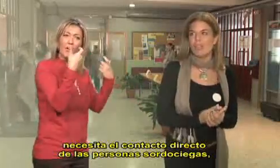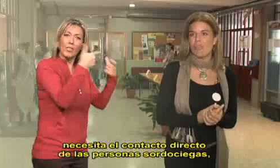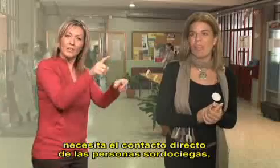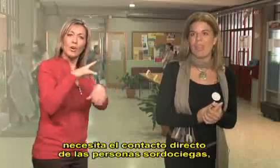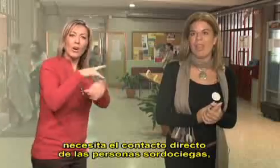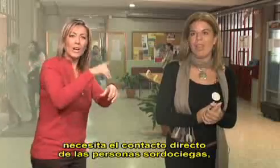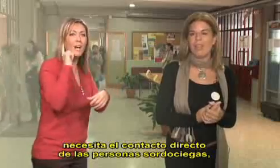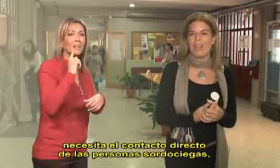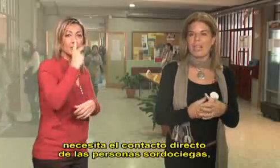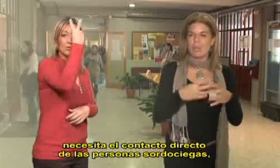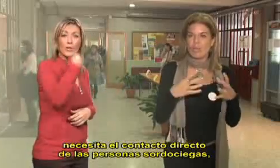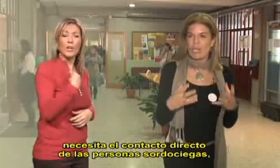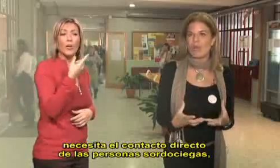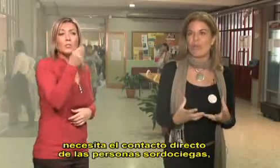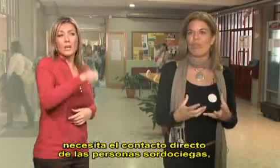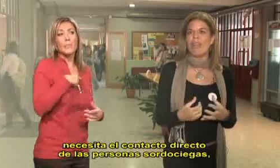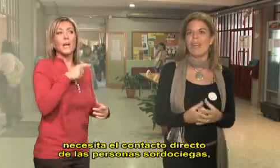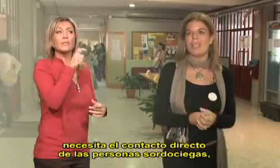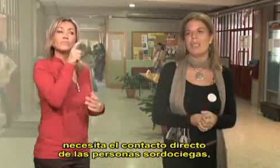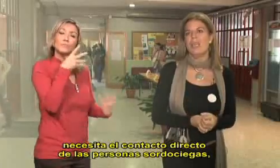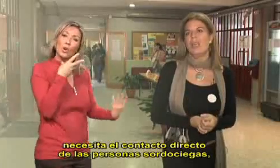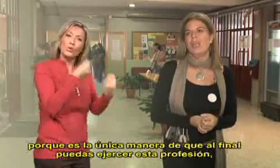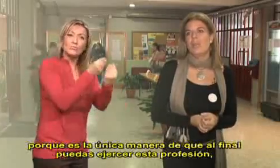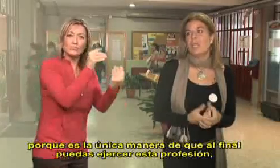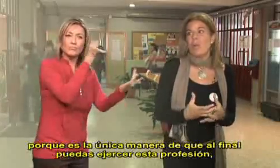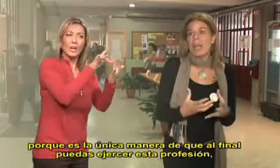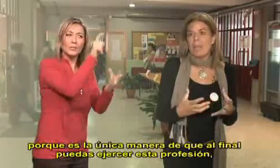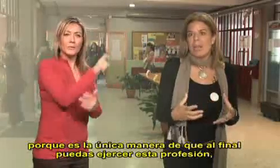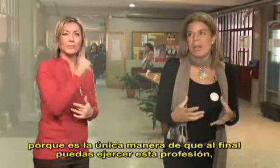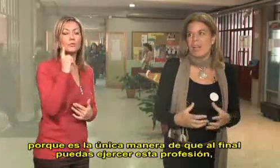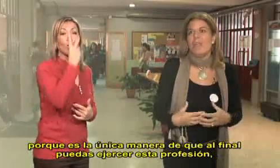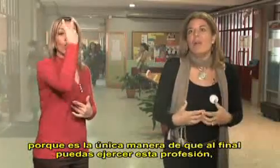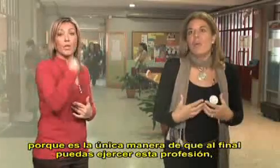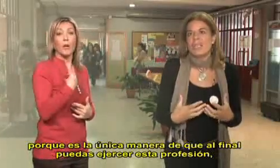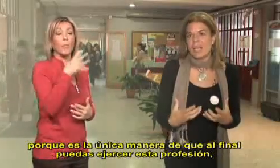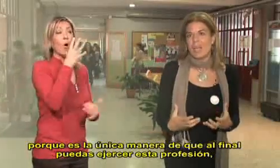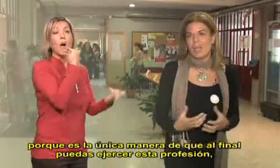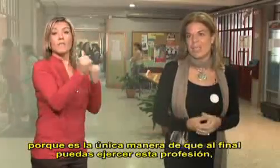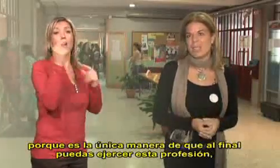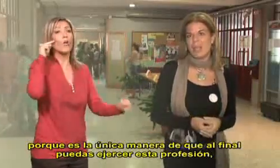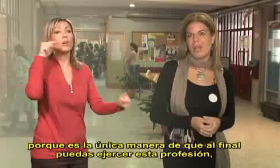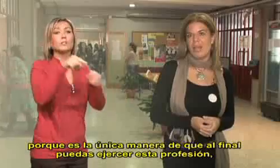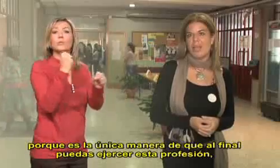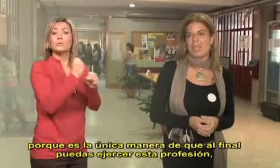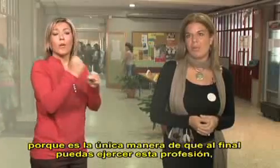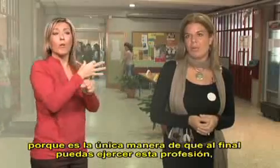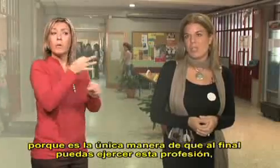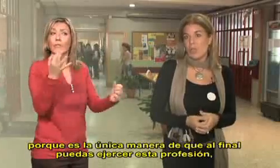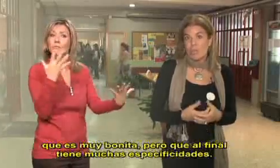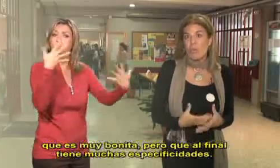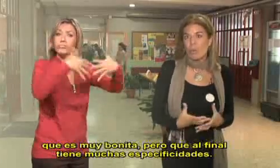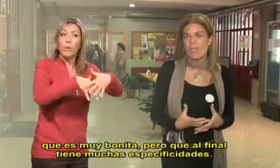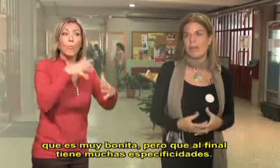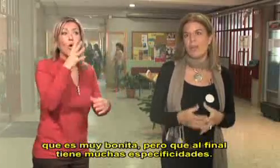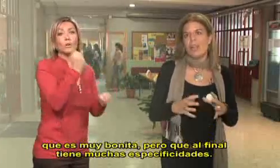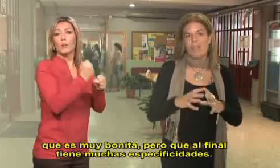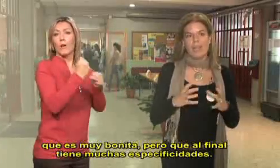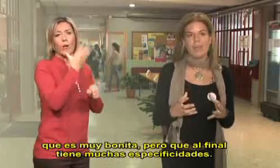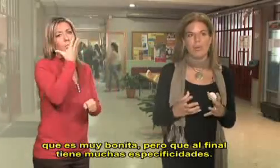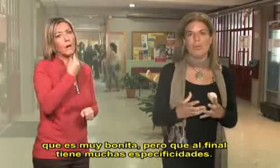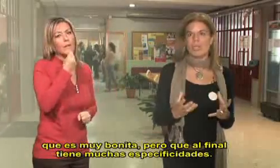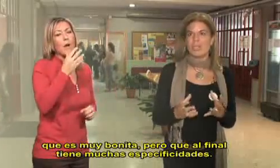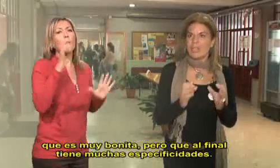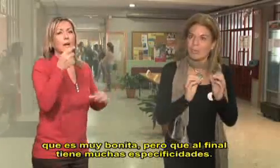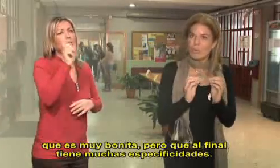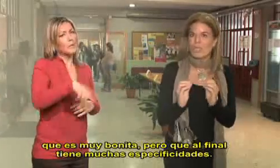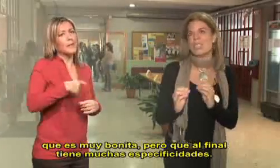contacto directo de las personas sordociegas, porque es la única manera que al final puedas ejercer esta profesión, que es muy bonita, pero que al